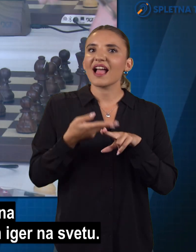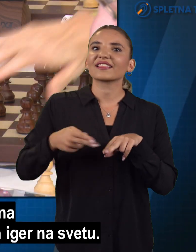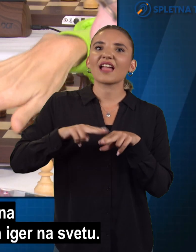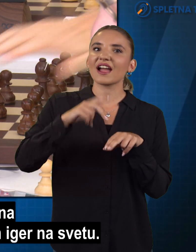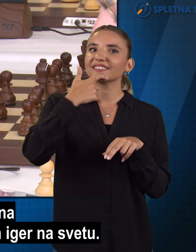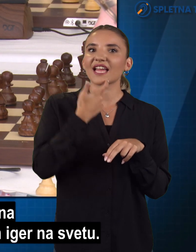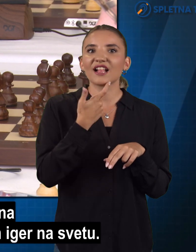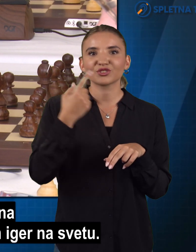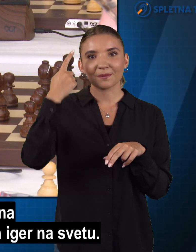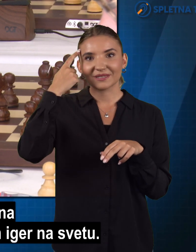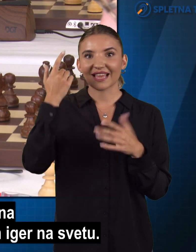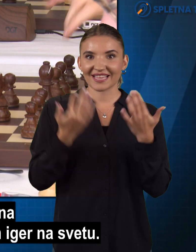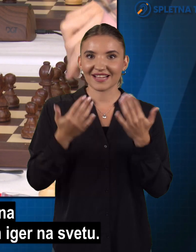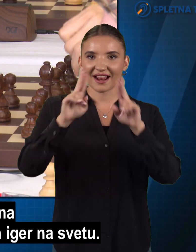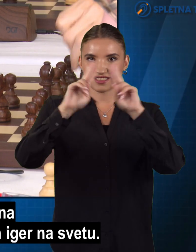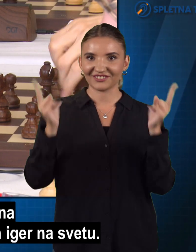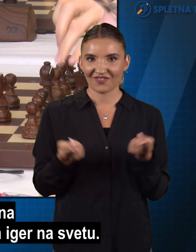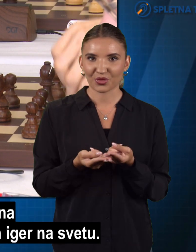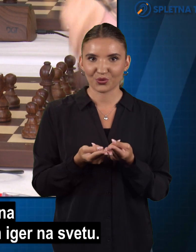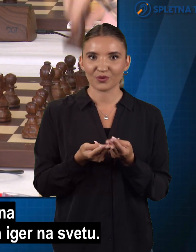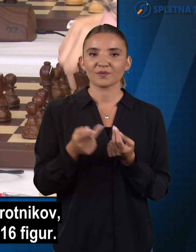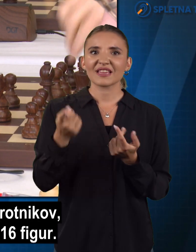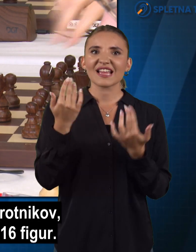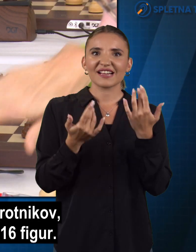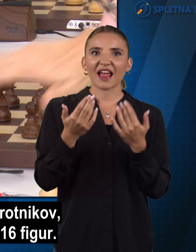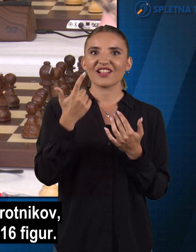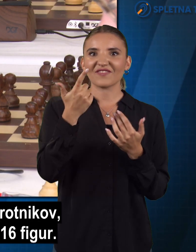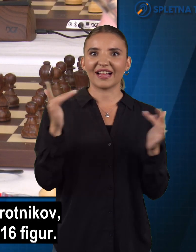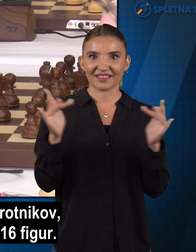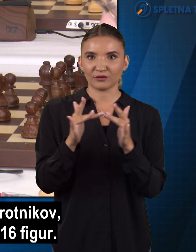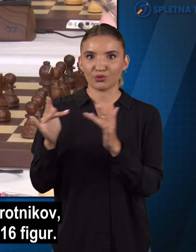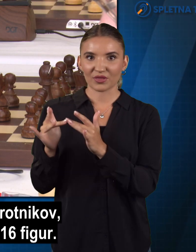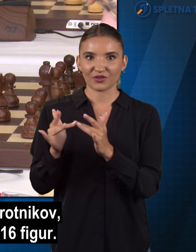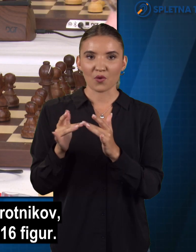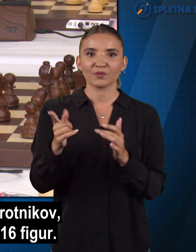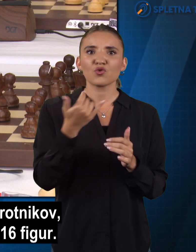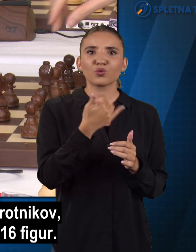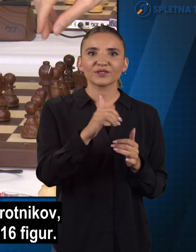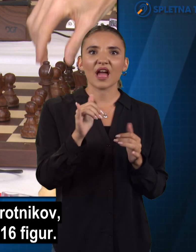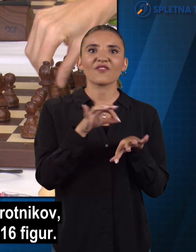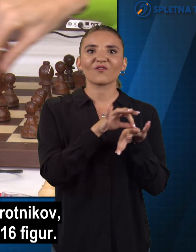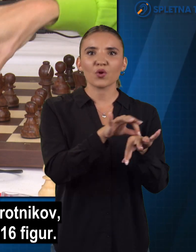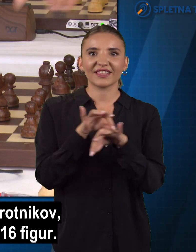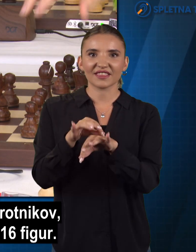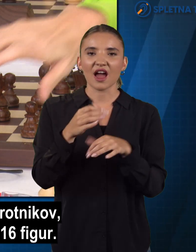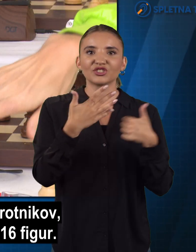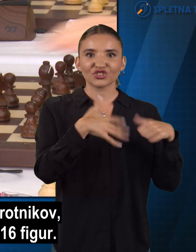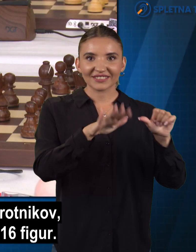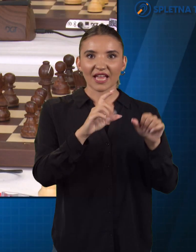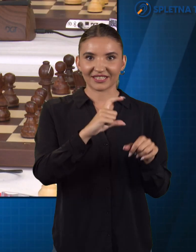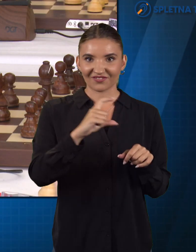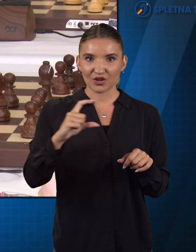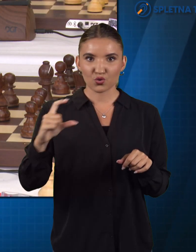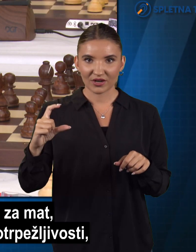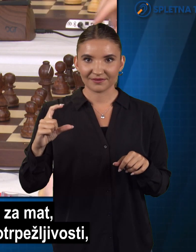Šah je ena najstarejših miselnih iger na svetu. Igra dveh nasprotnikov, ki vsak vodita 16